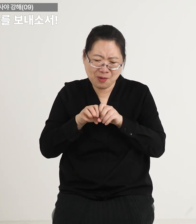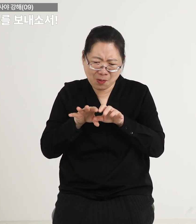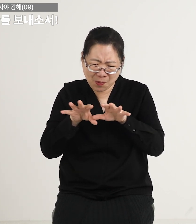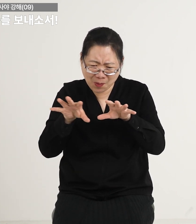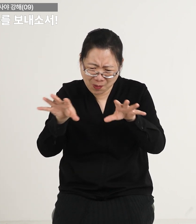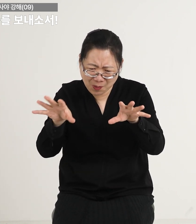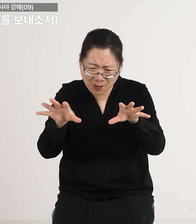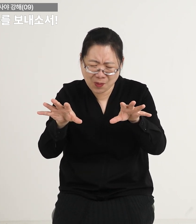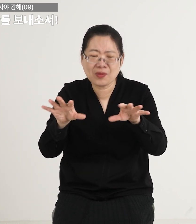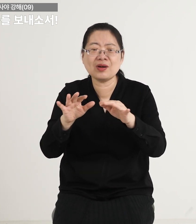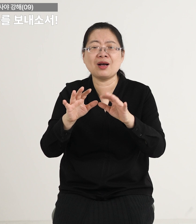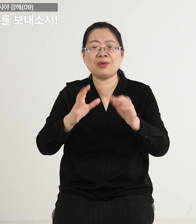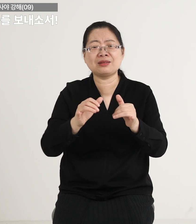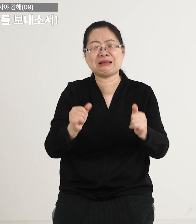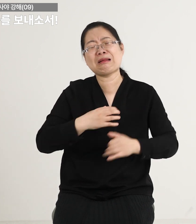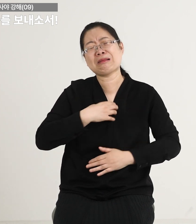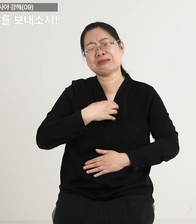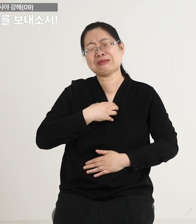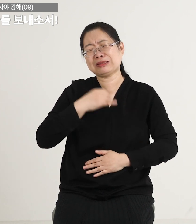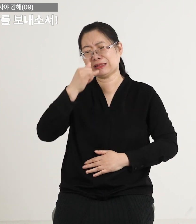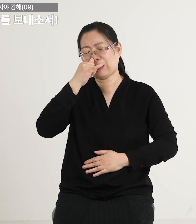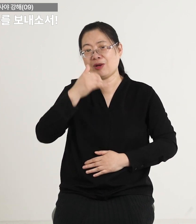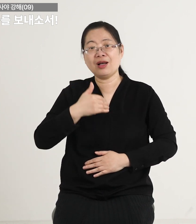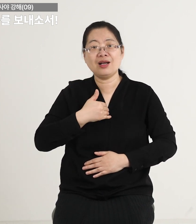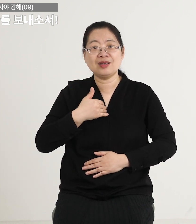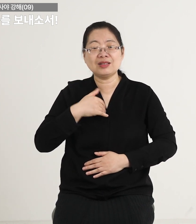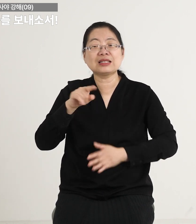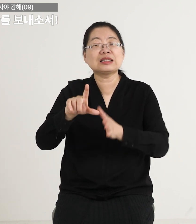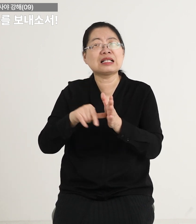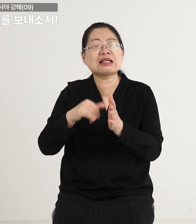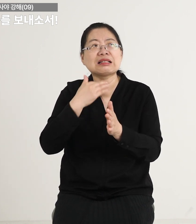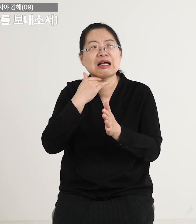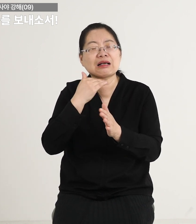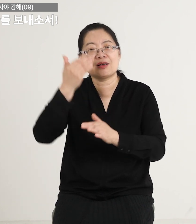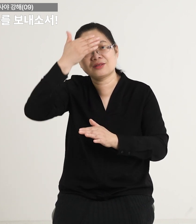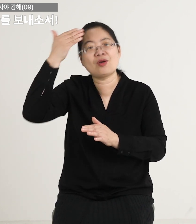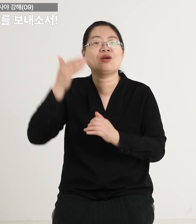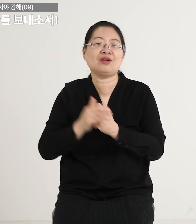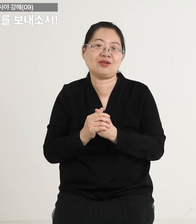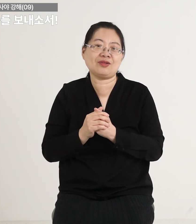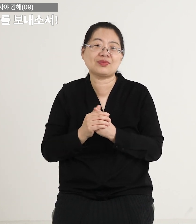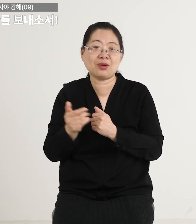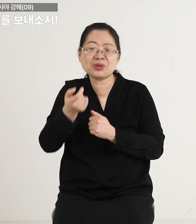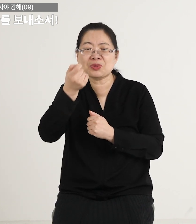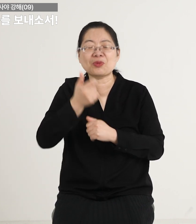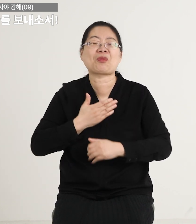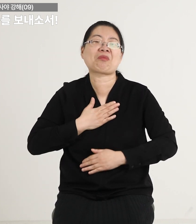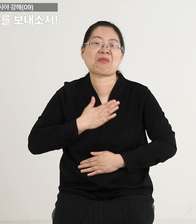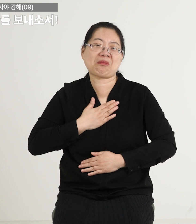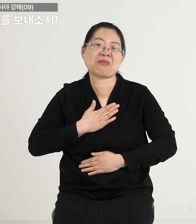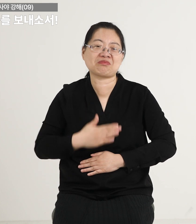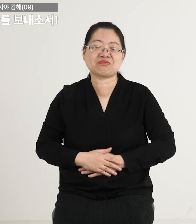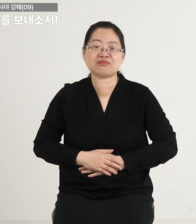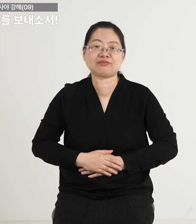없어요. 저는 그때 청년 시절을 보냈으니까 조금은 알죠.